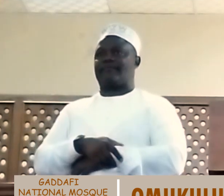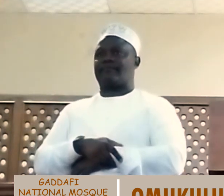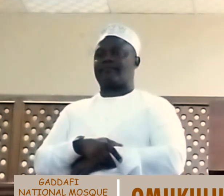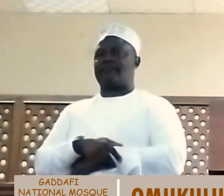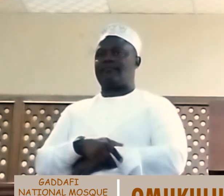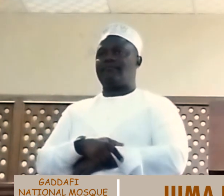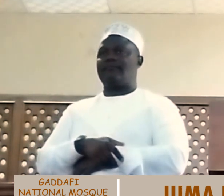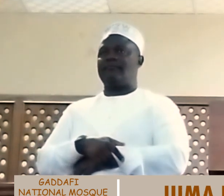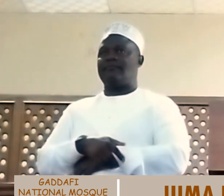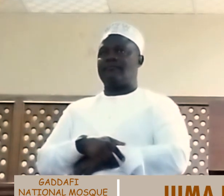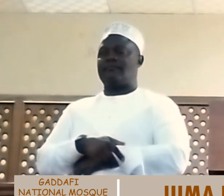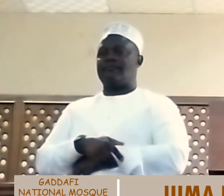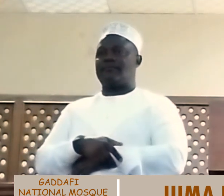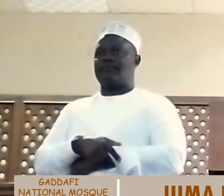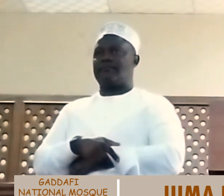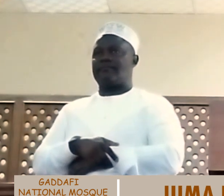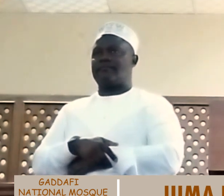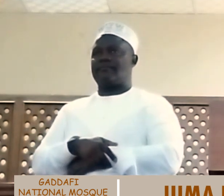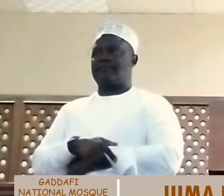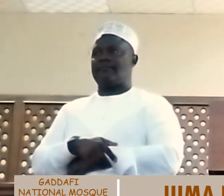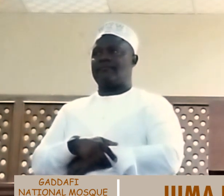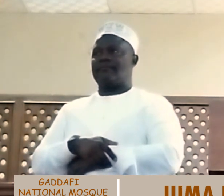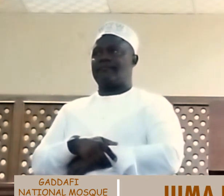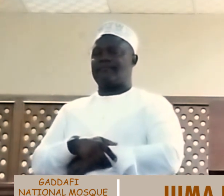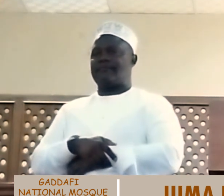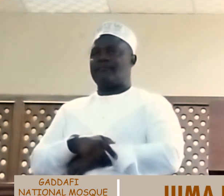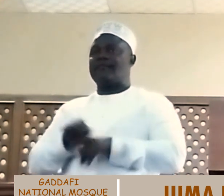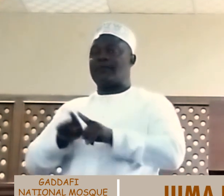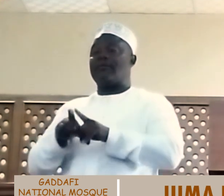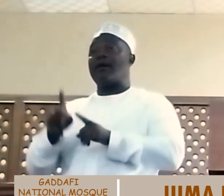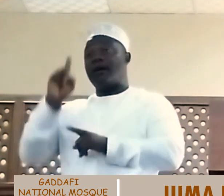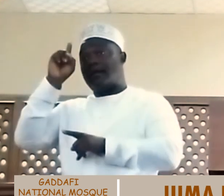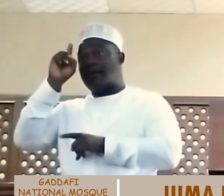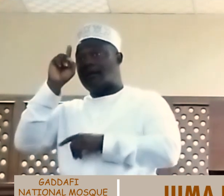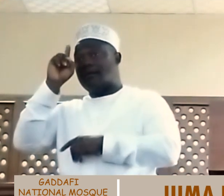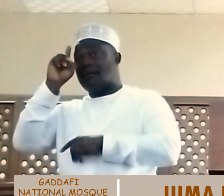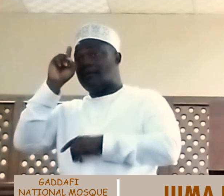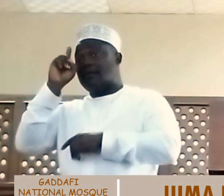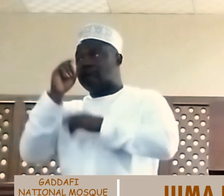Aganti fe tuzuukiza Allah aganti agenda kuzuukiza